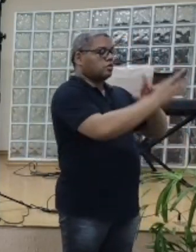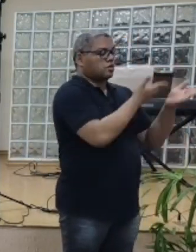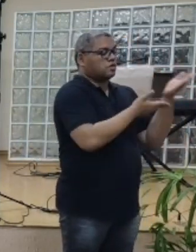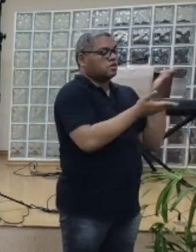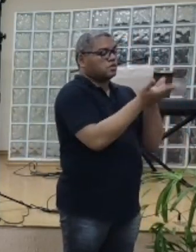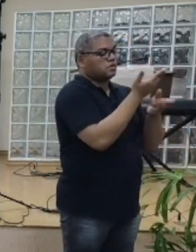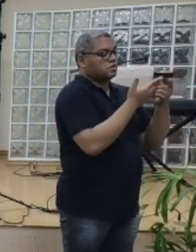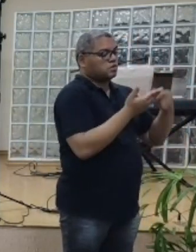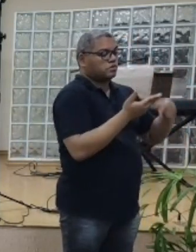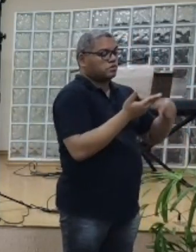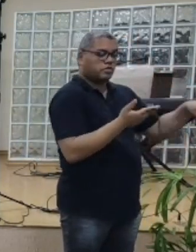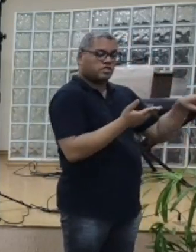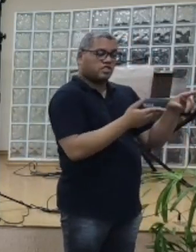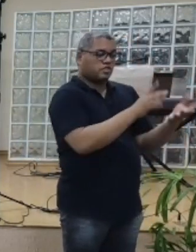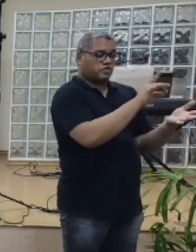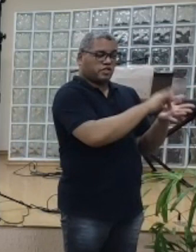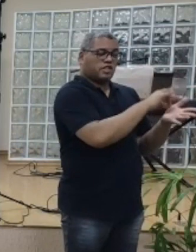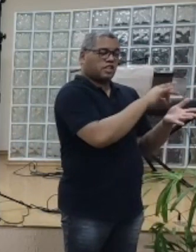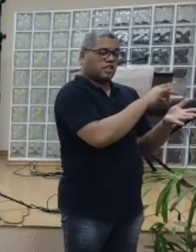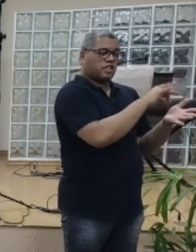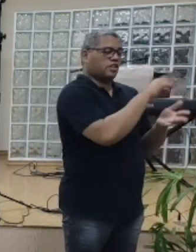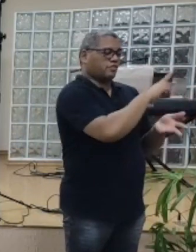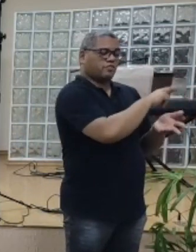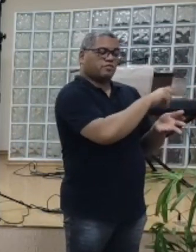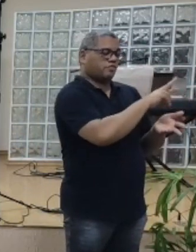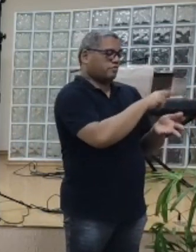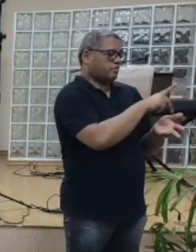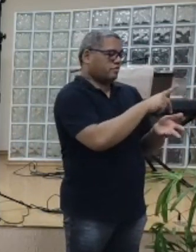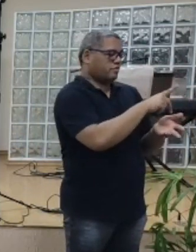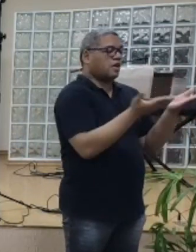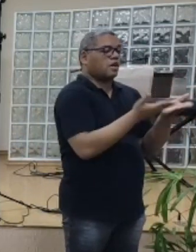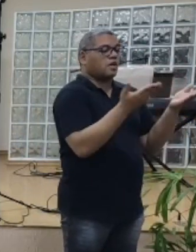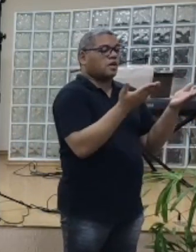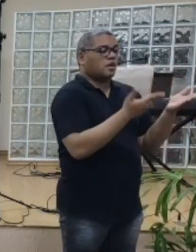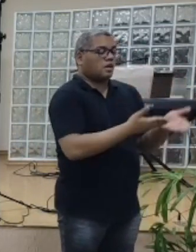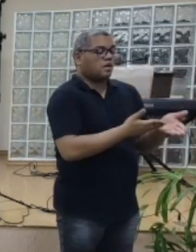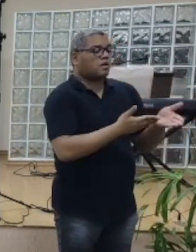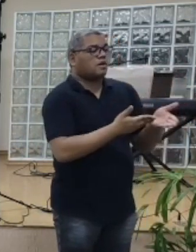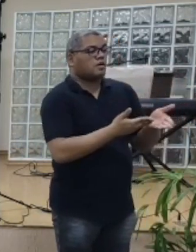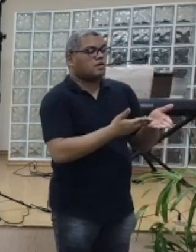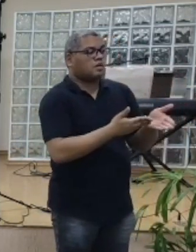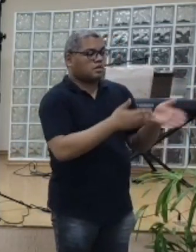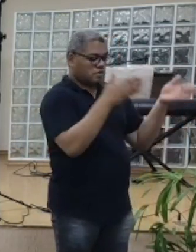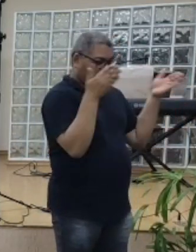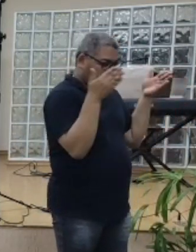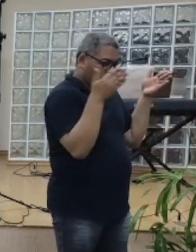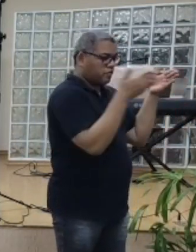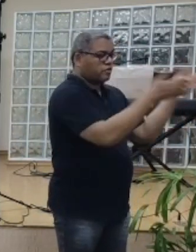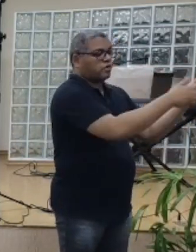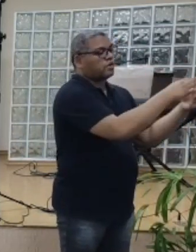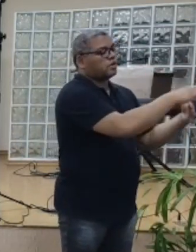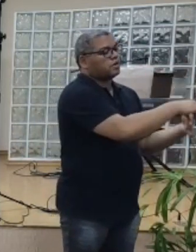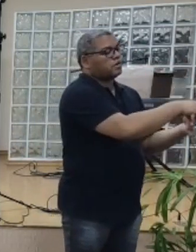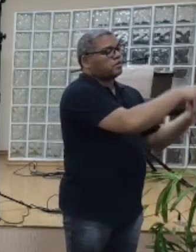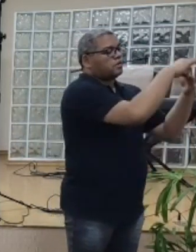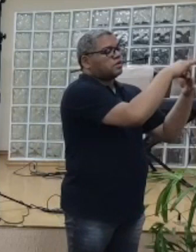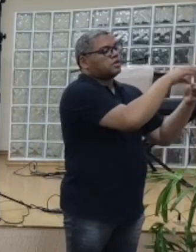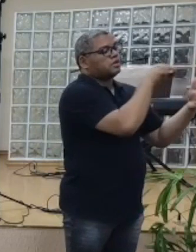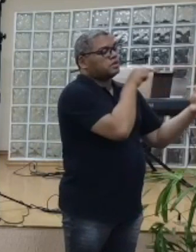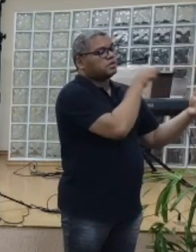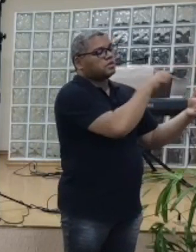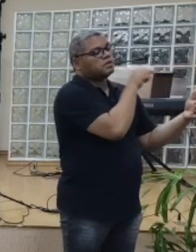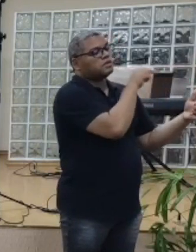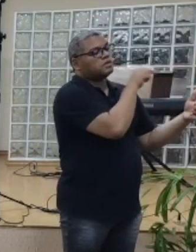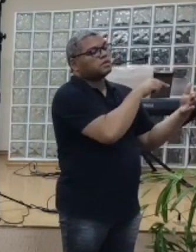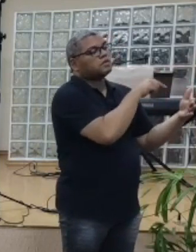vocês, não estão sendo sinceros. Então agora ele faz o ataque direto àqueles líderes que estão lá. E aí ele vai falar